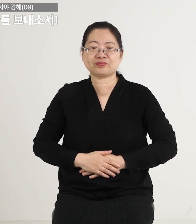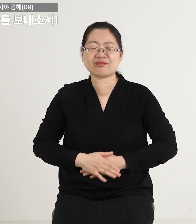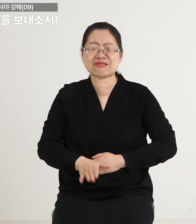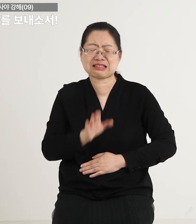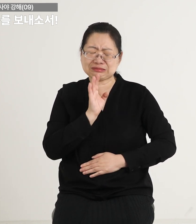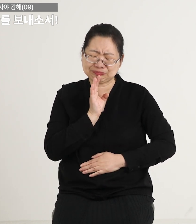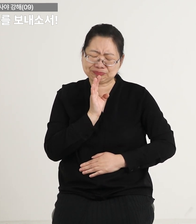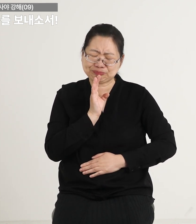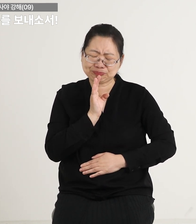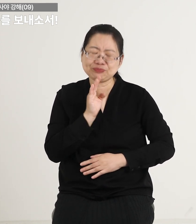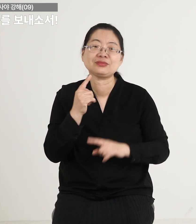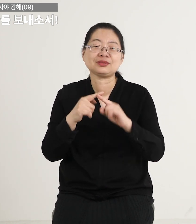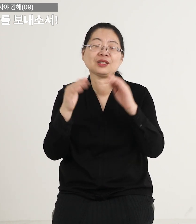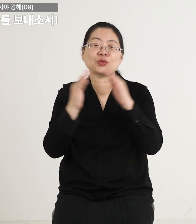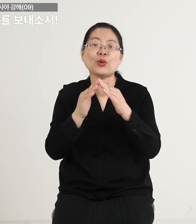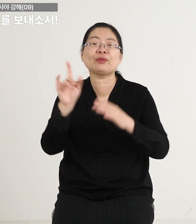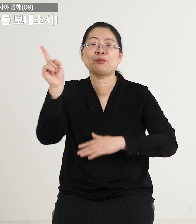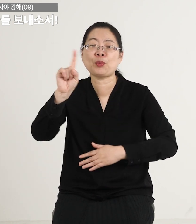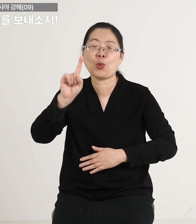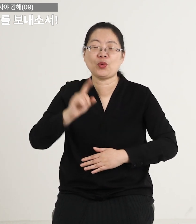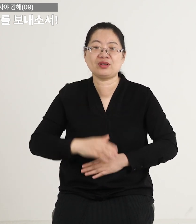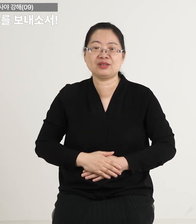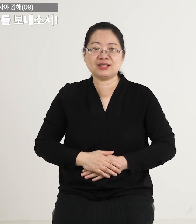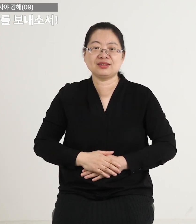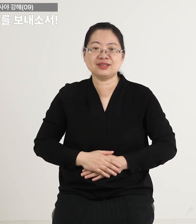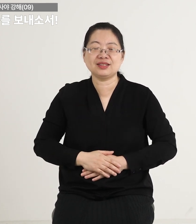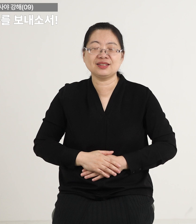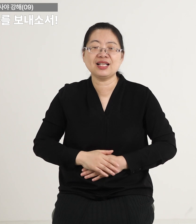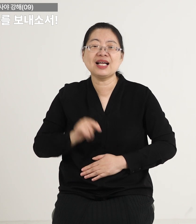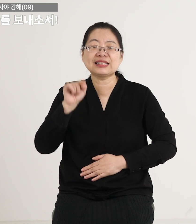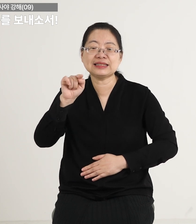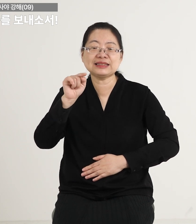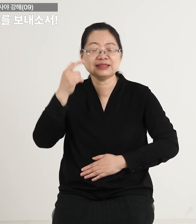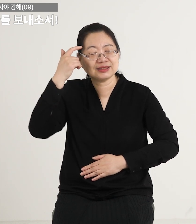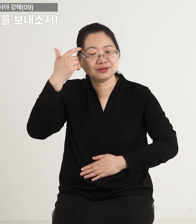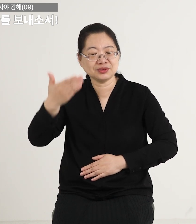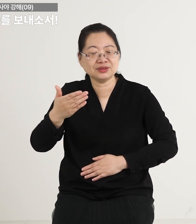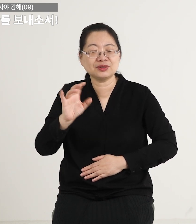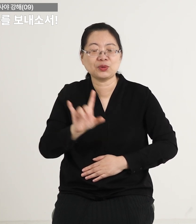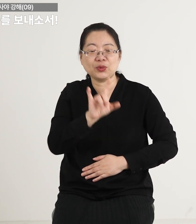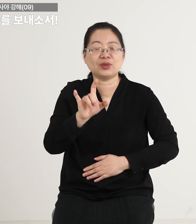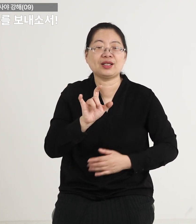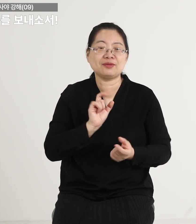참된 교회는 뭐죠? 이 질문을 그제서야 하게 되더라고요.